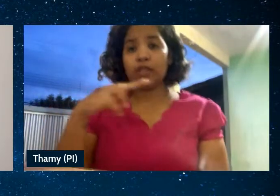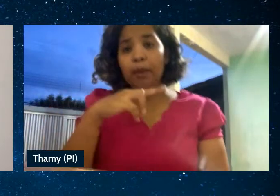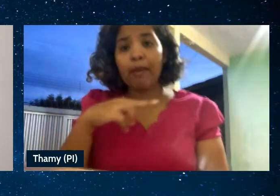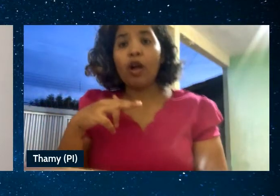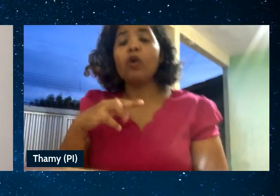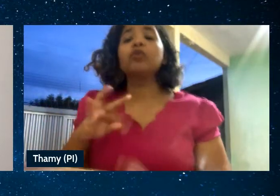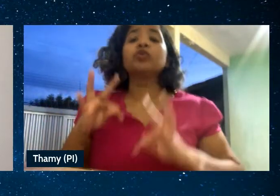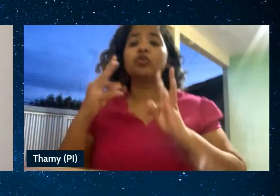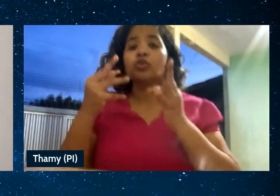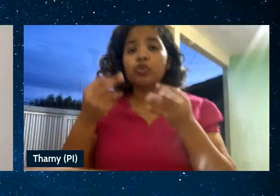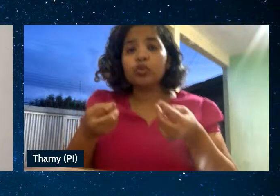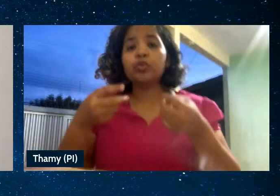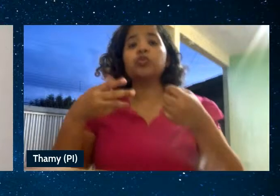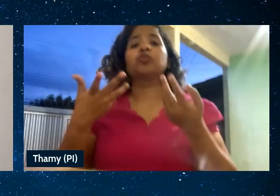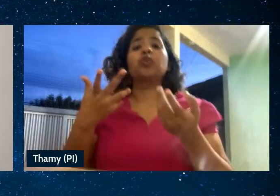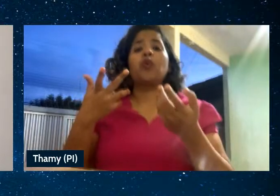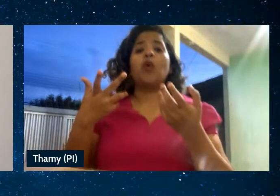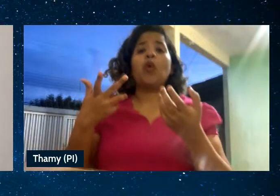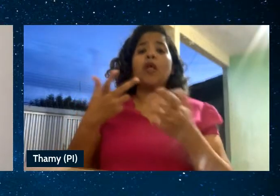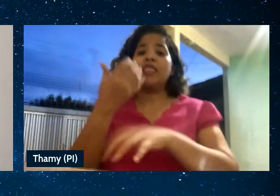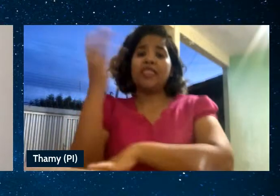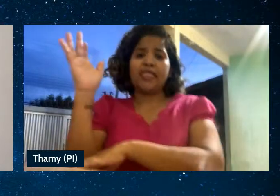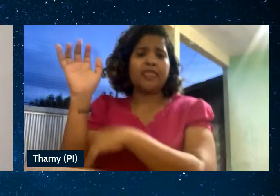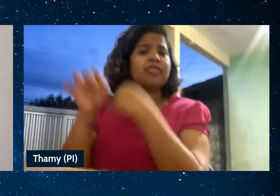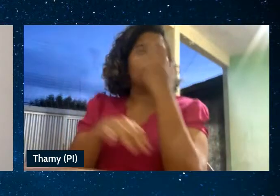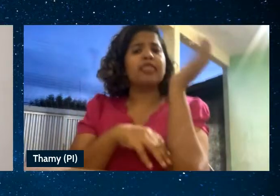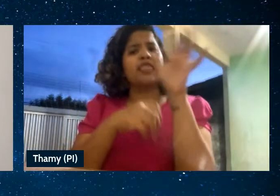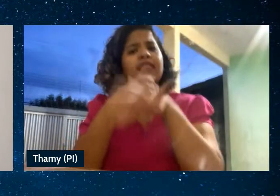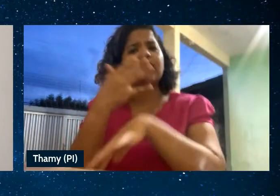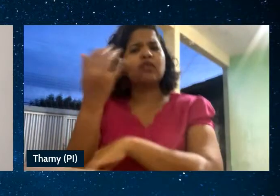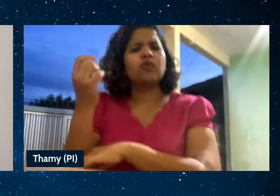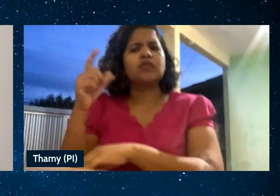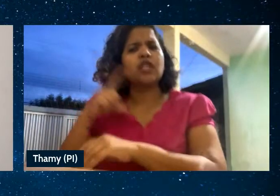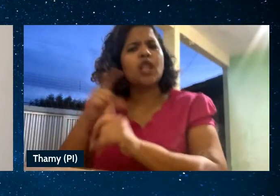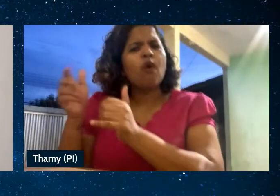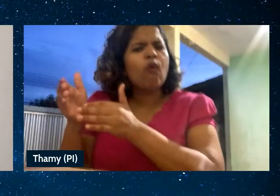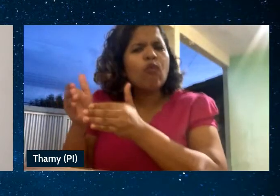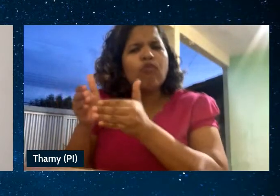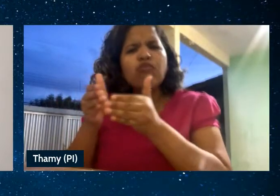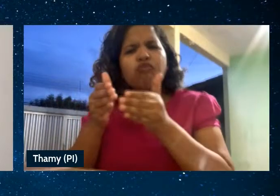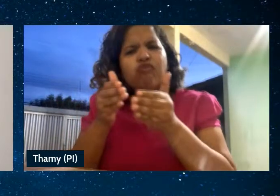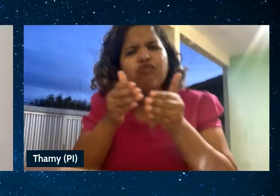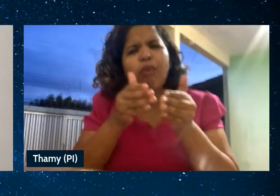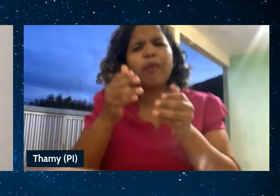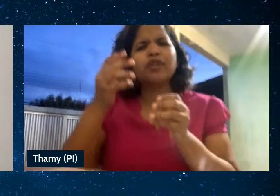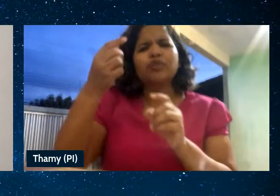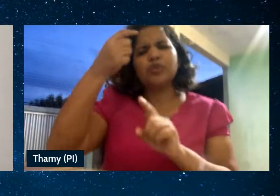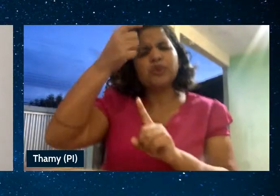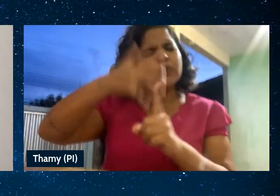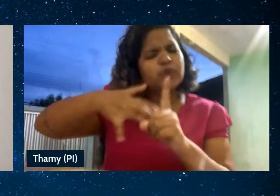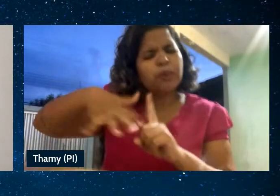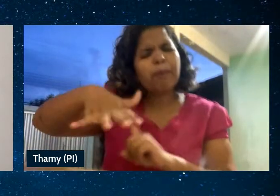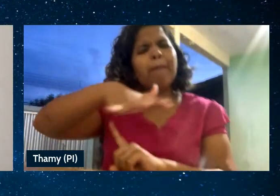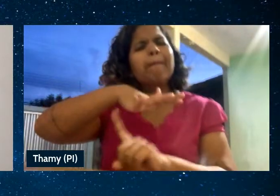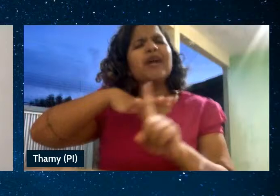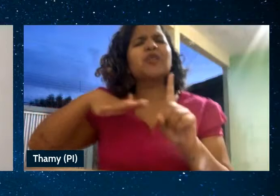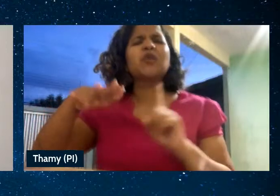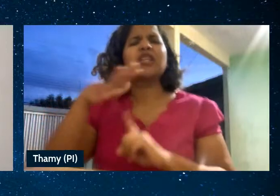natureza alcança um estágio de de maturidade de madureza